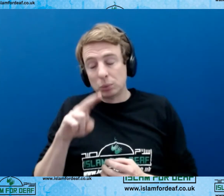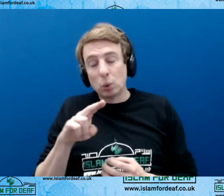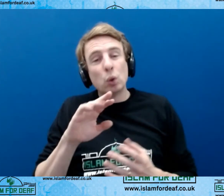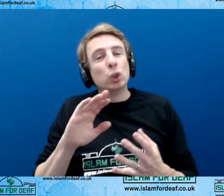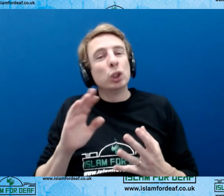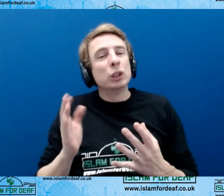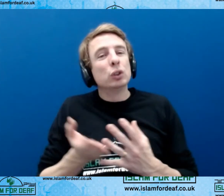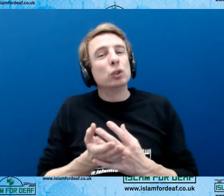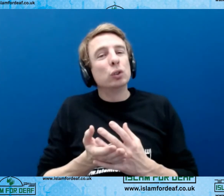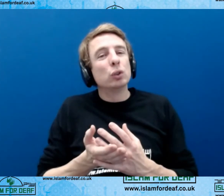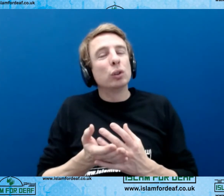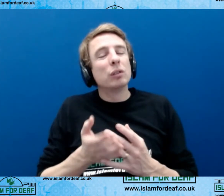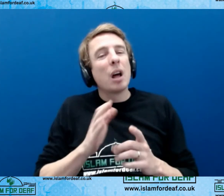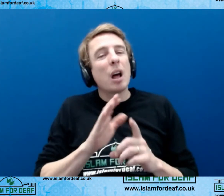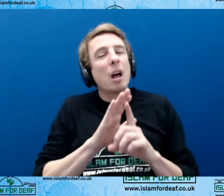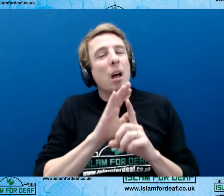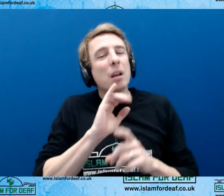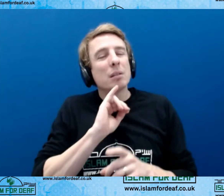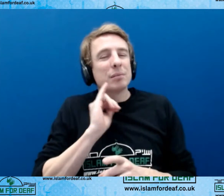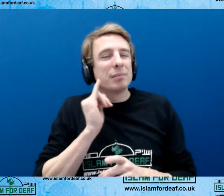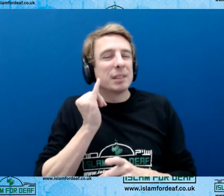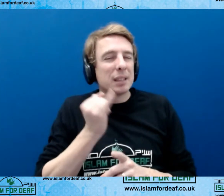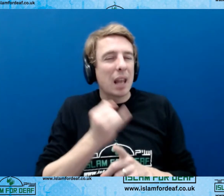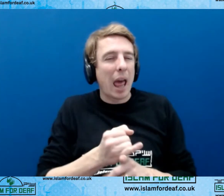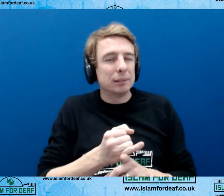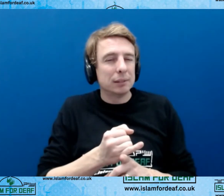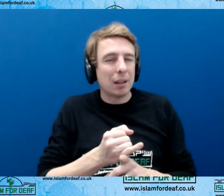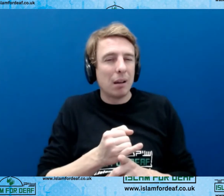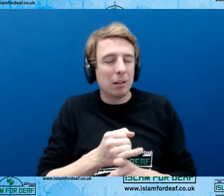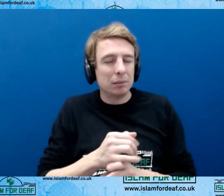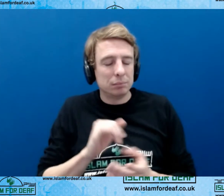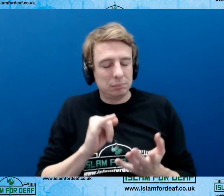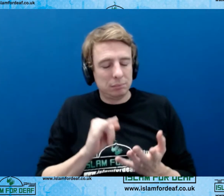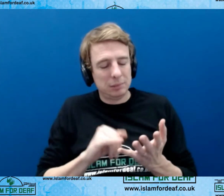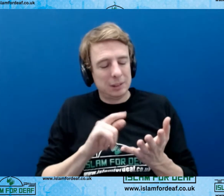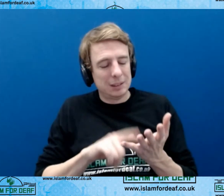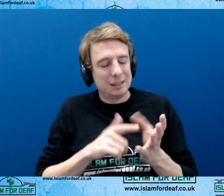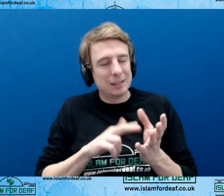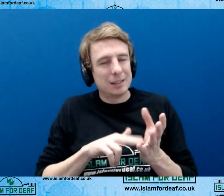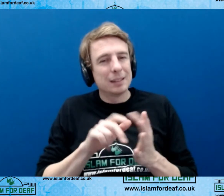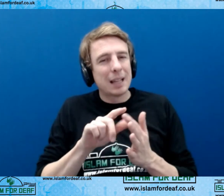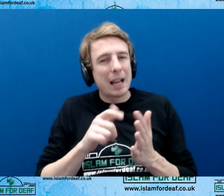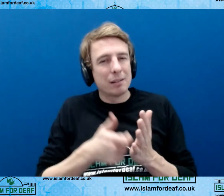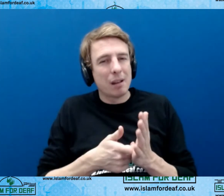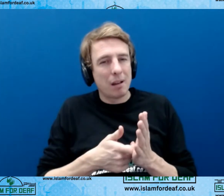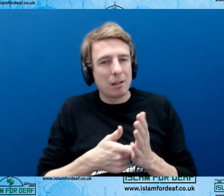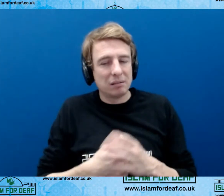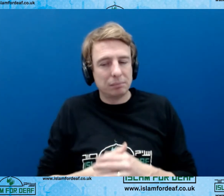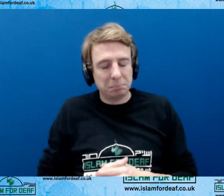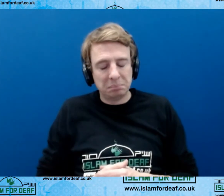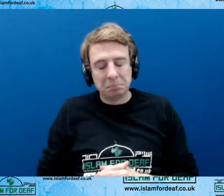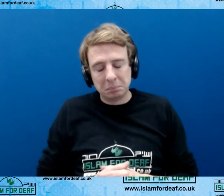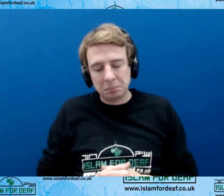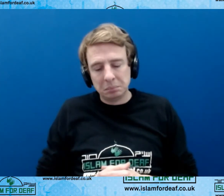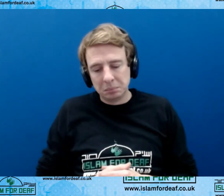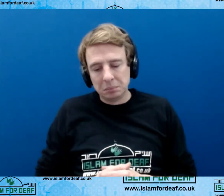وبسم الله الرحمن الرحيم. ويل أي خسران وهلاك، وقيل ويل واد في جهنم.